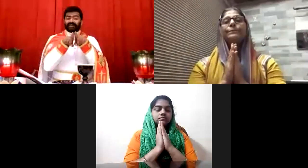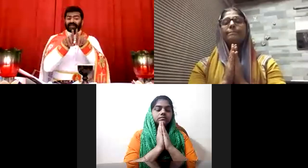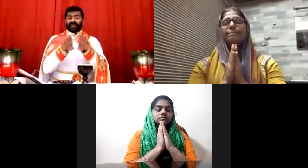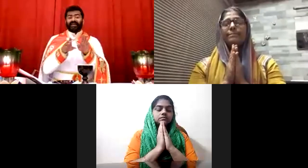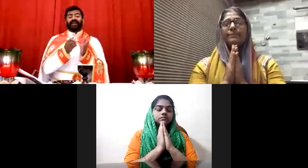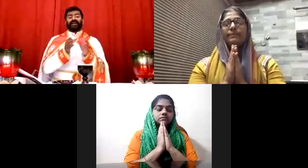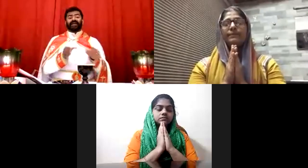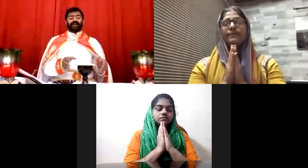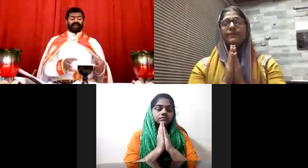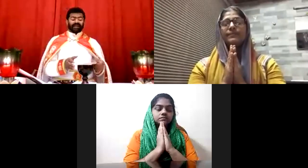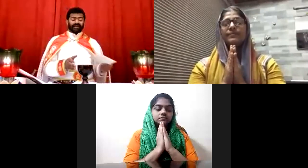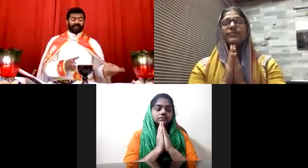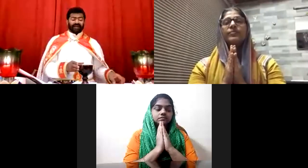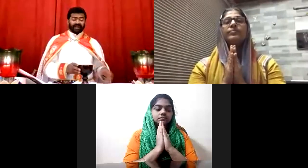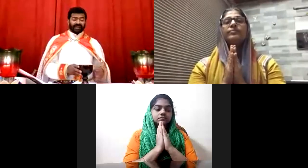അപ്രകാരം തന്നെ